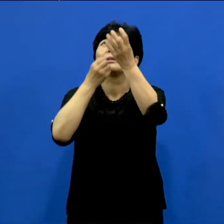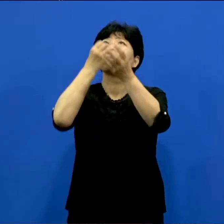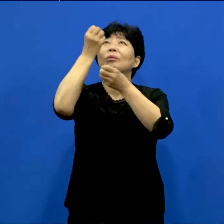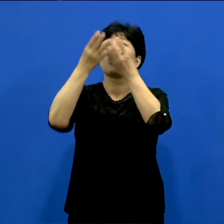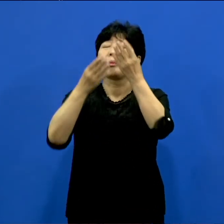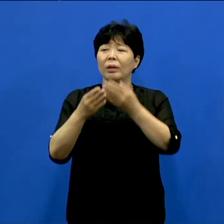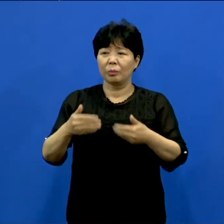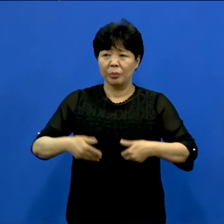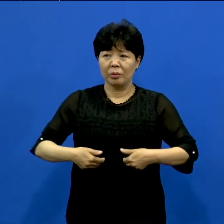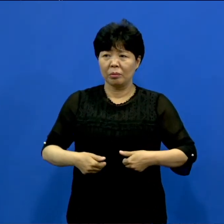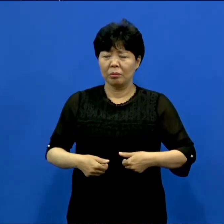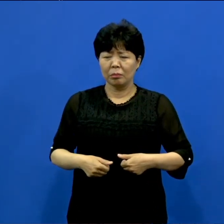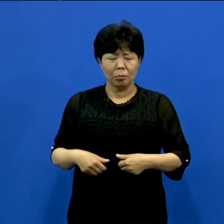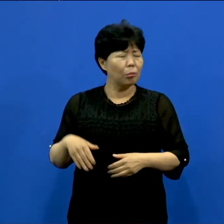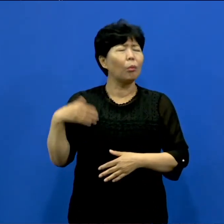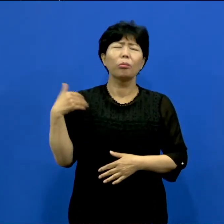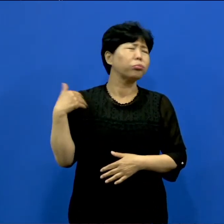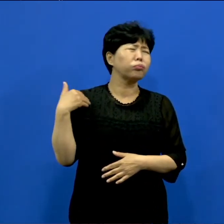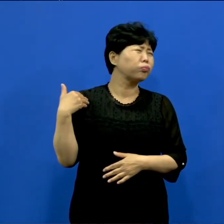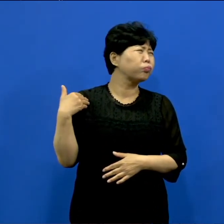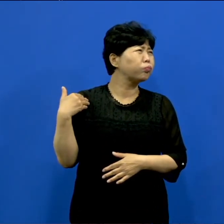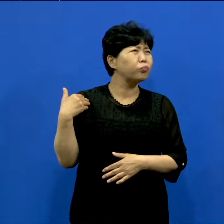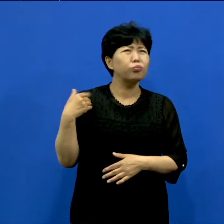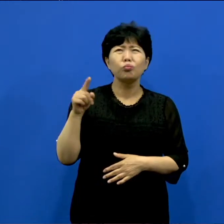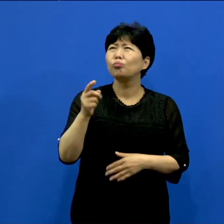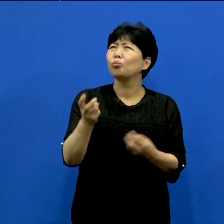모르겠다, 뭐 인도한다 하더라.